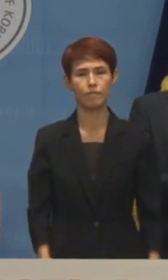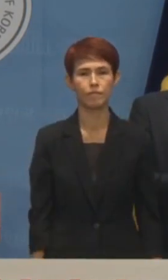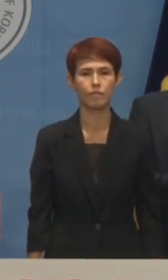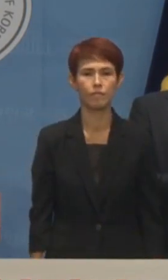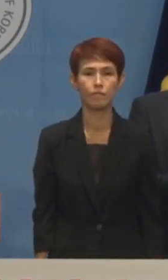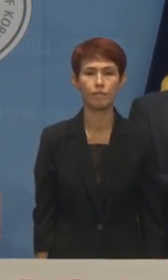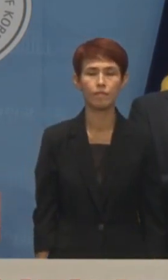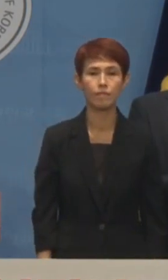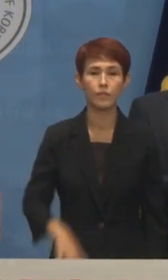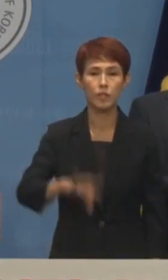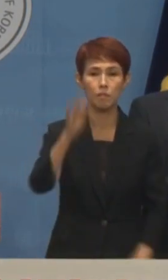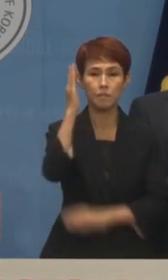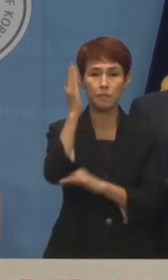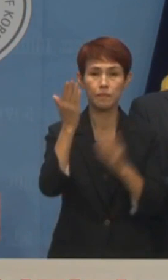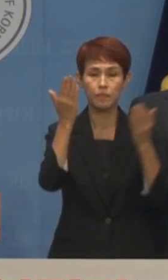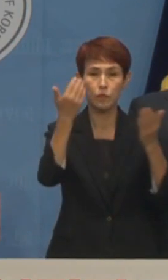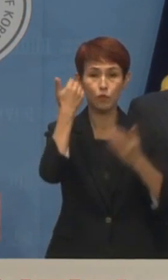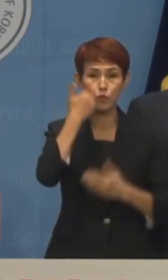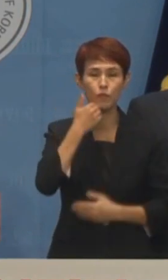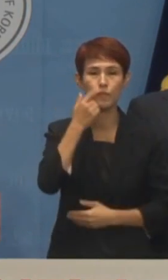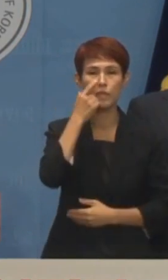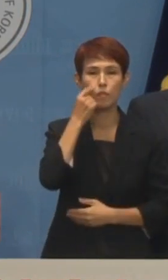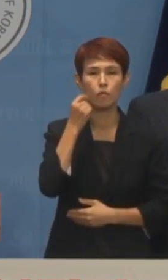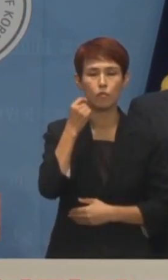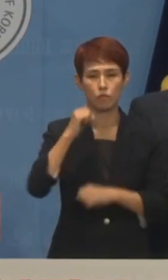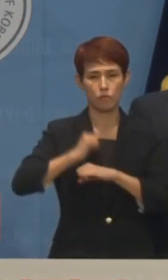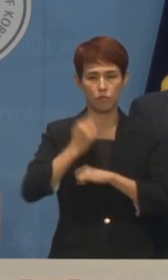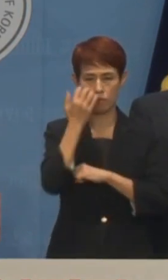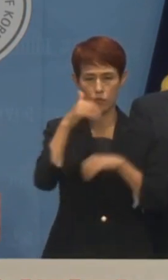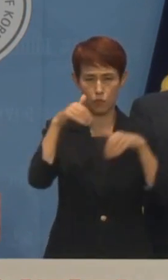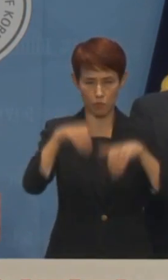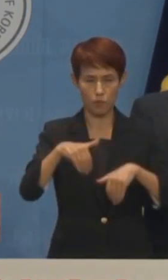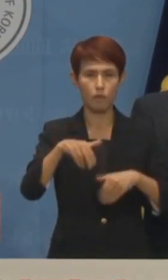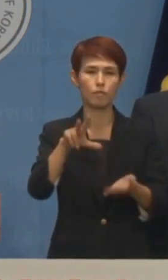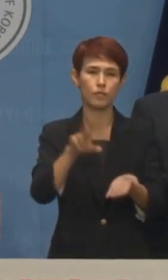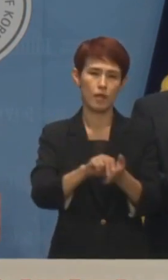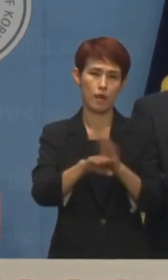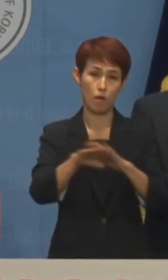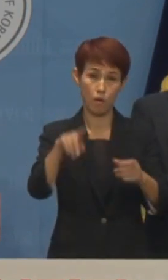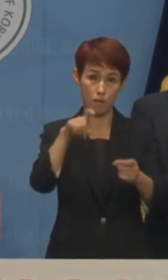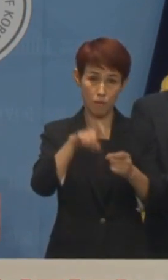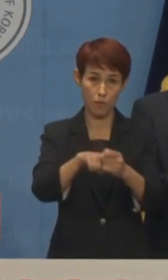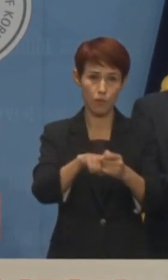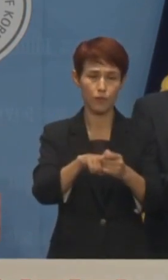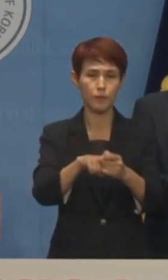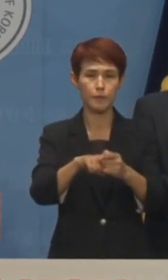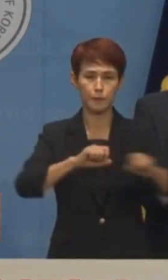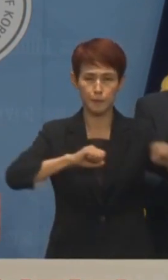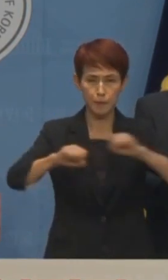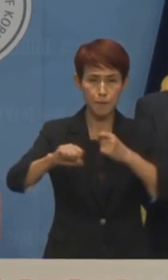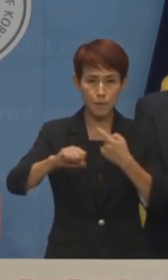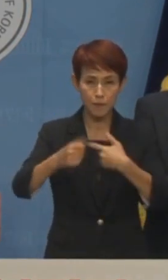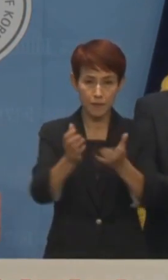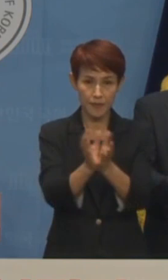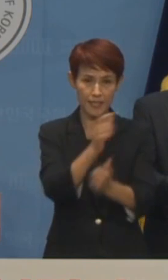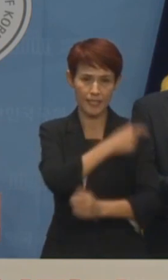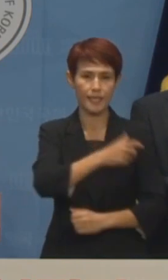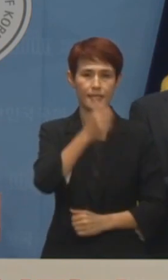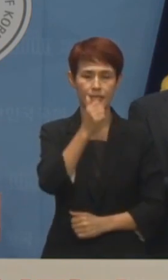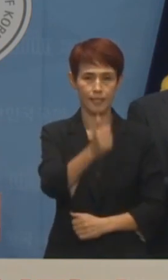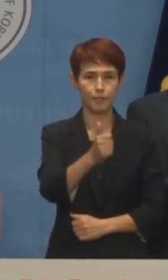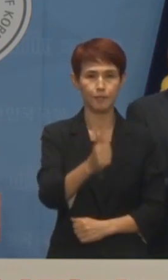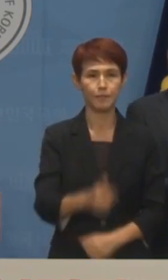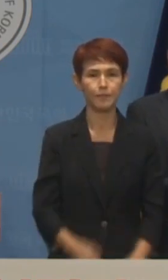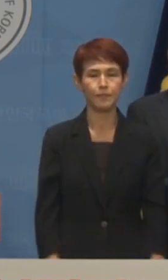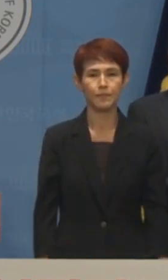먼저 첫 발언자로 일본군 성노예제 문제 해결을 위한 정의기억연대 이나영 이사장님의 발언을 듣겠습니다. 발언